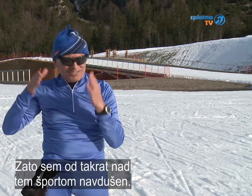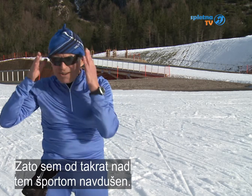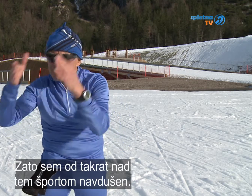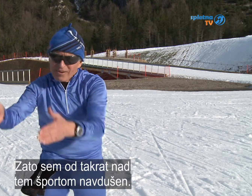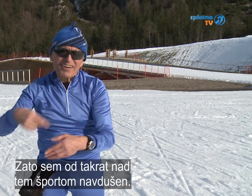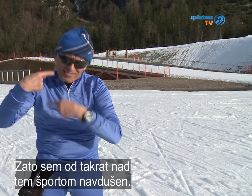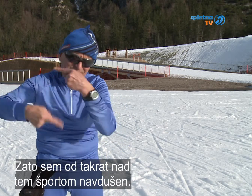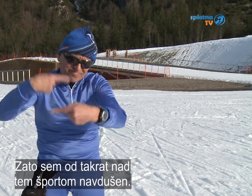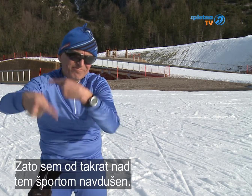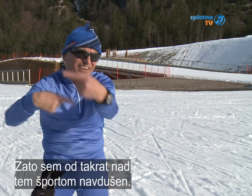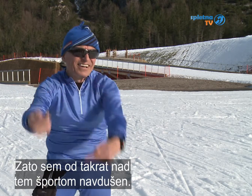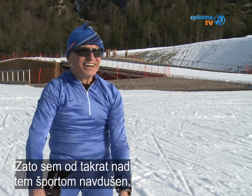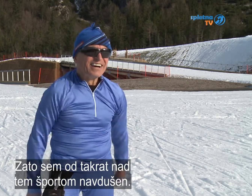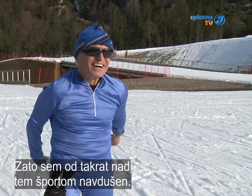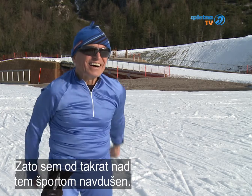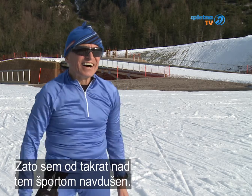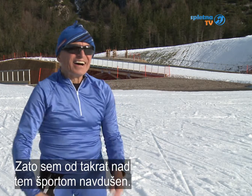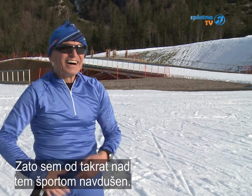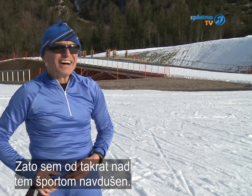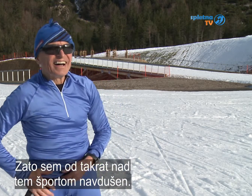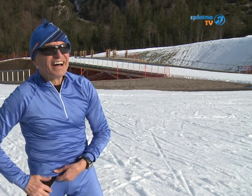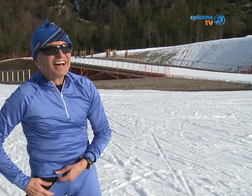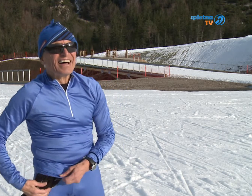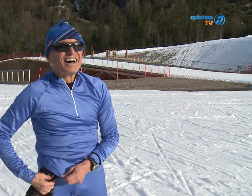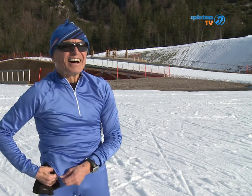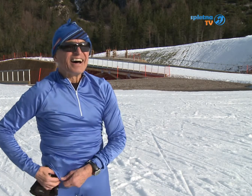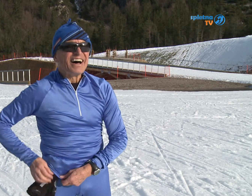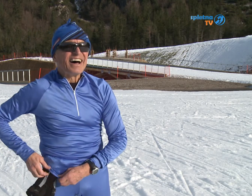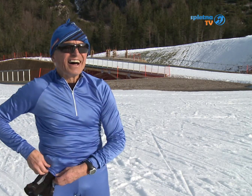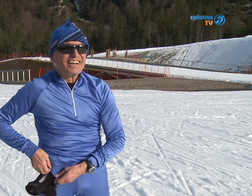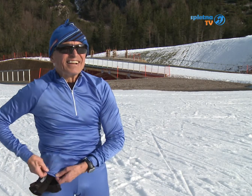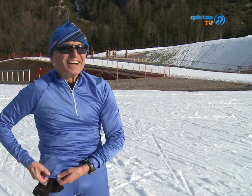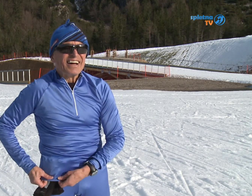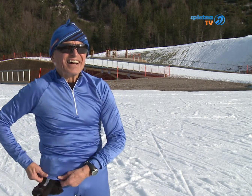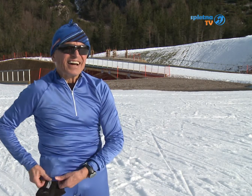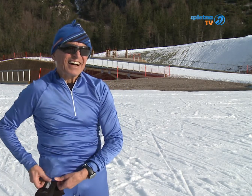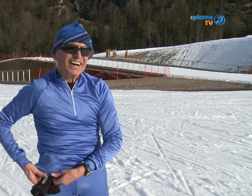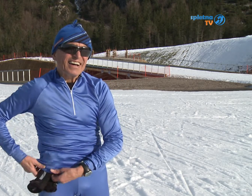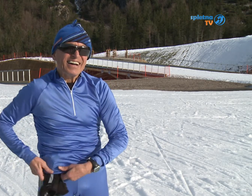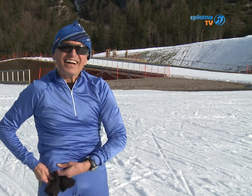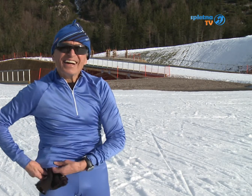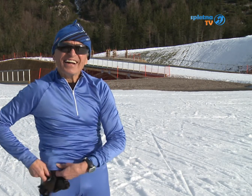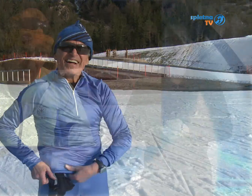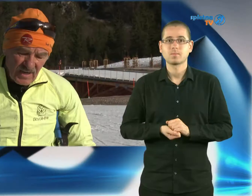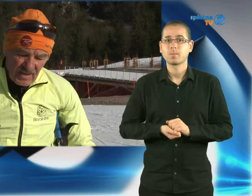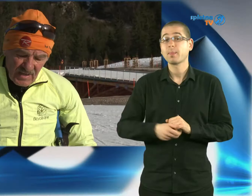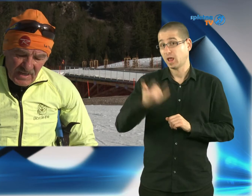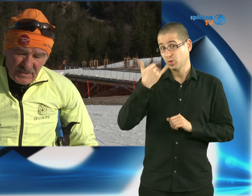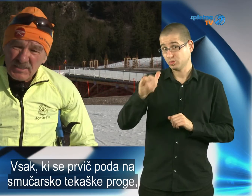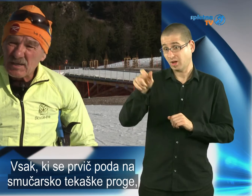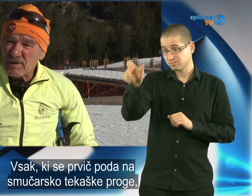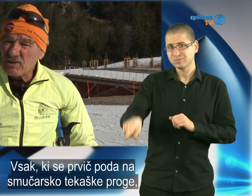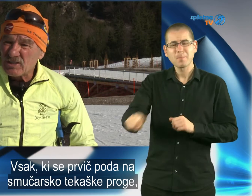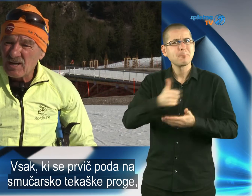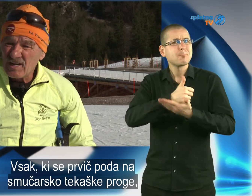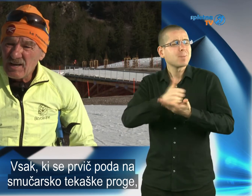tek po suhem, triatlon, potem pa tudi tek na smučeh in takrat sem se zasvojil na daleko. Ti